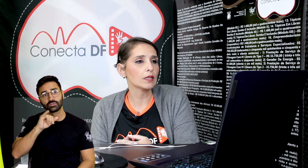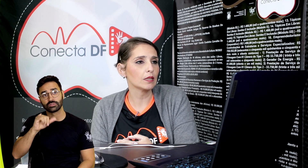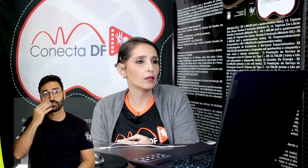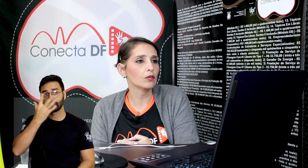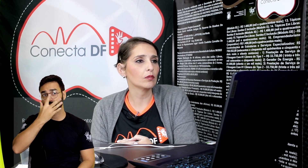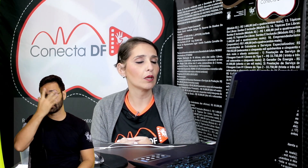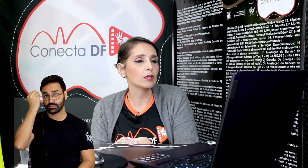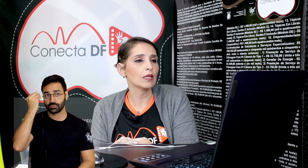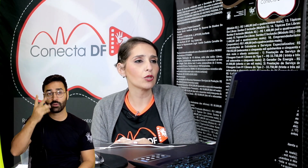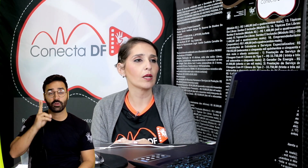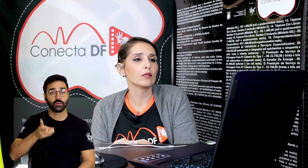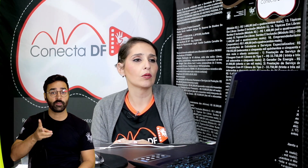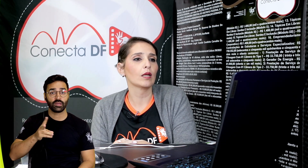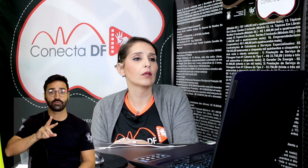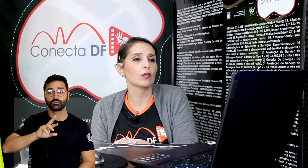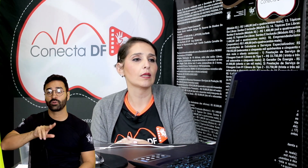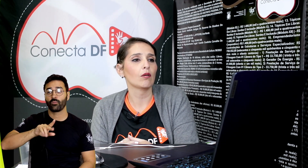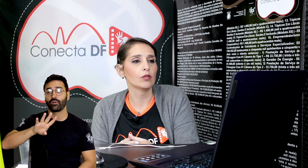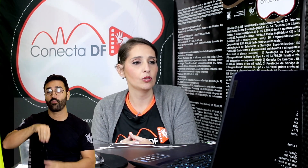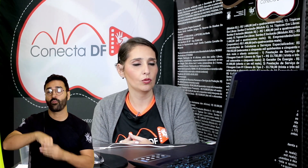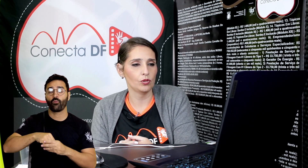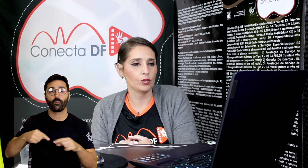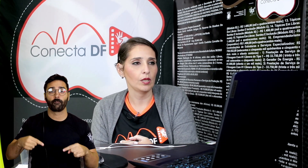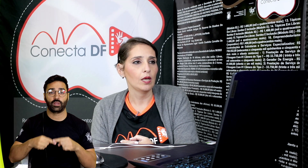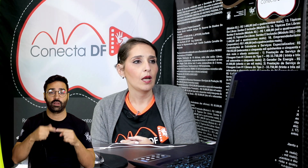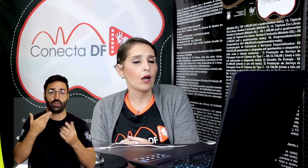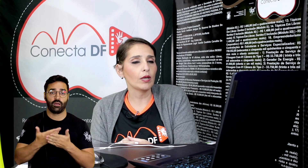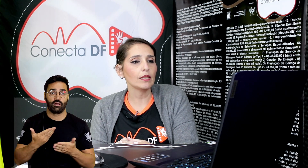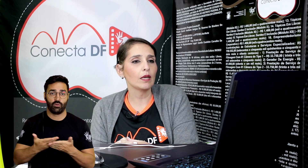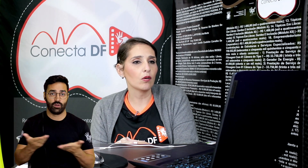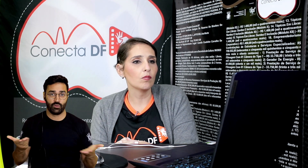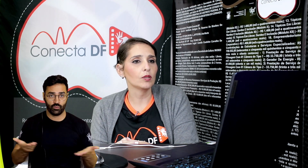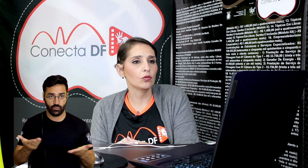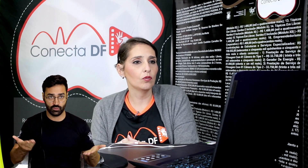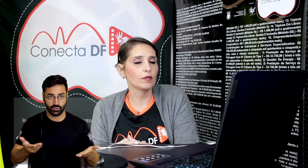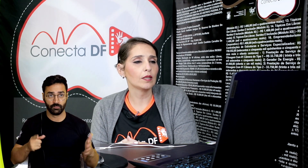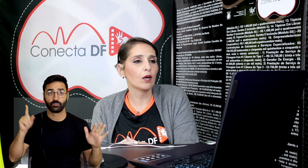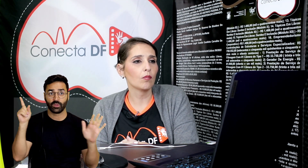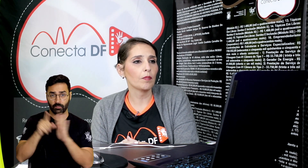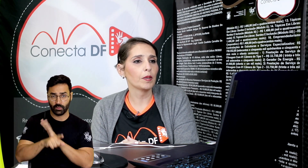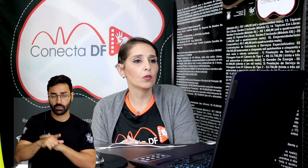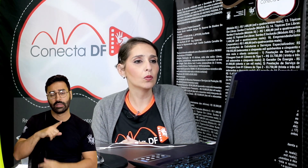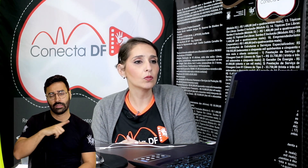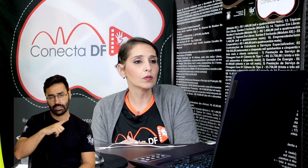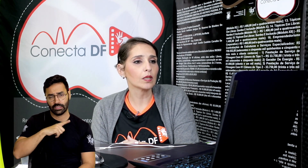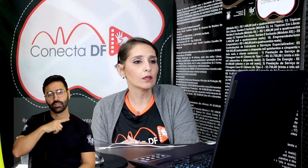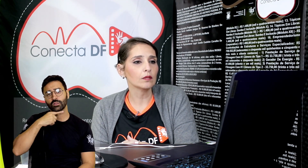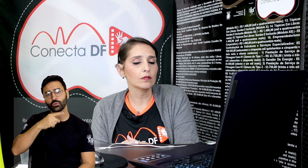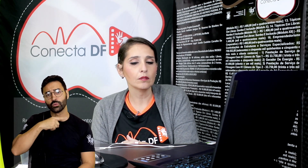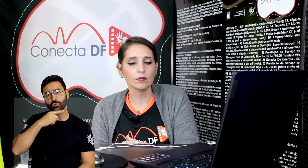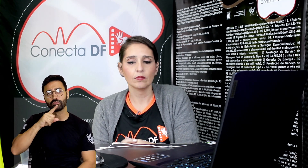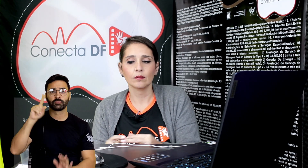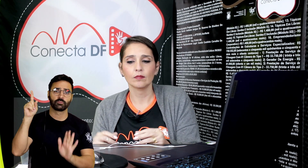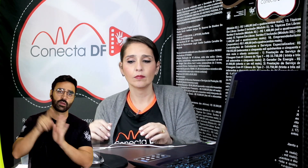não esteja relacionado à nossa aula de hoje. Alguém tem alguma dúvida? Tem alguma